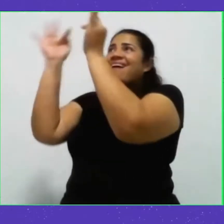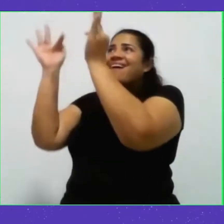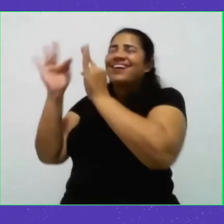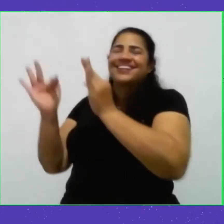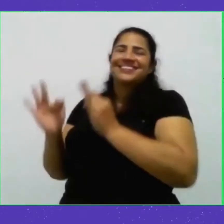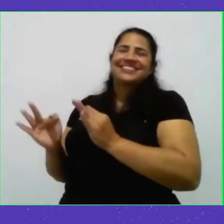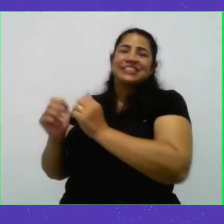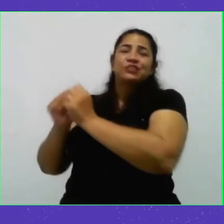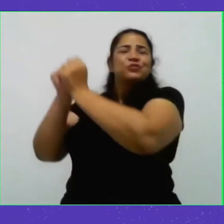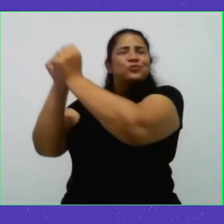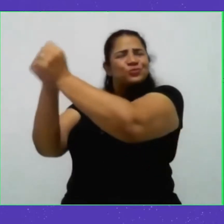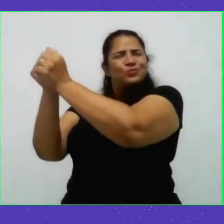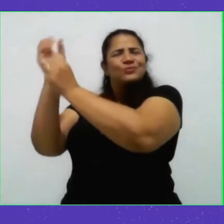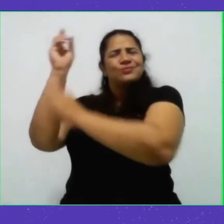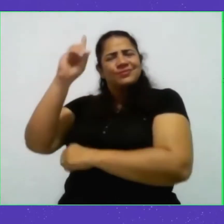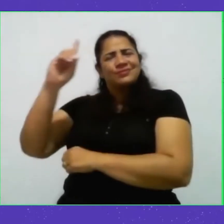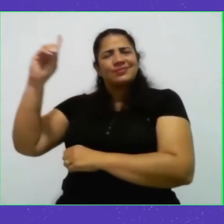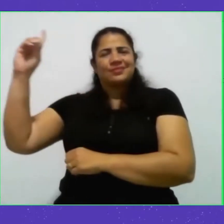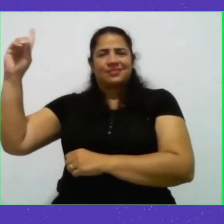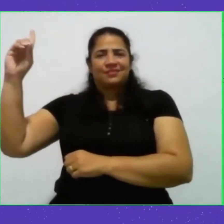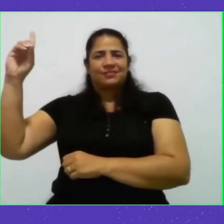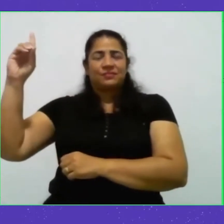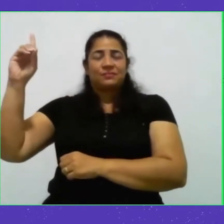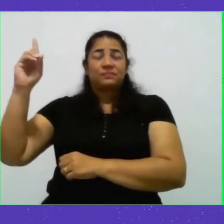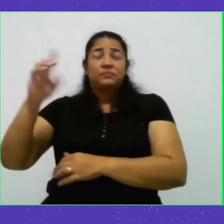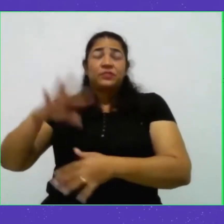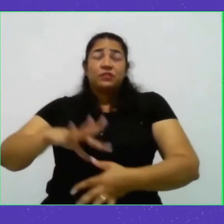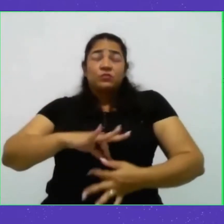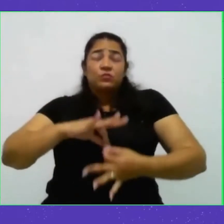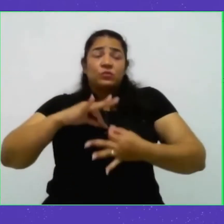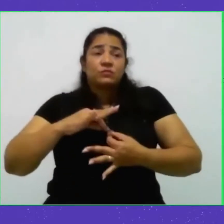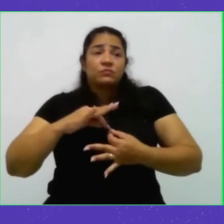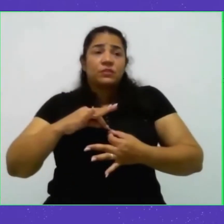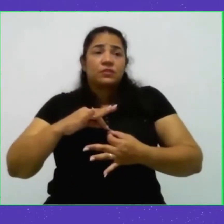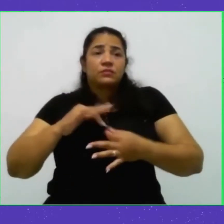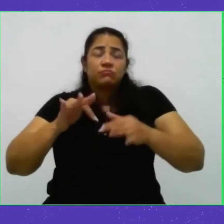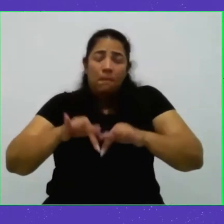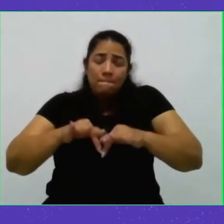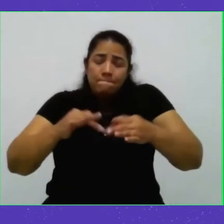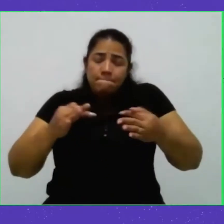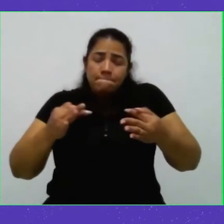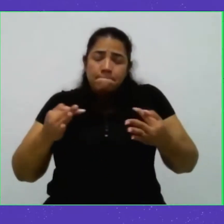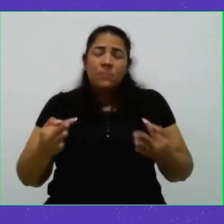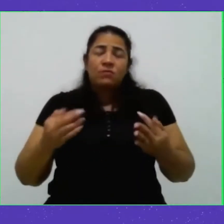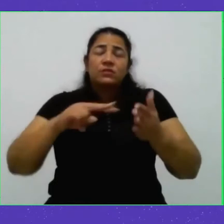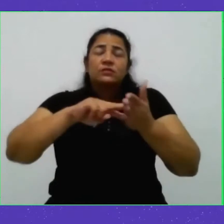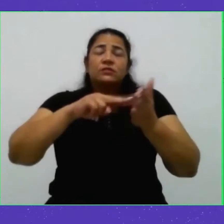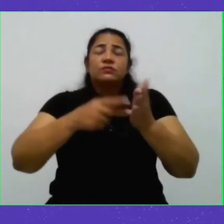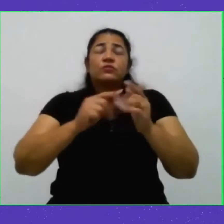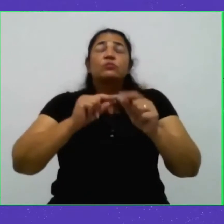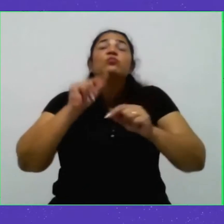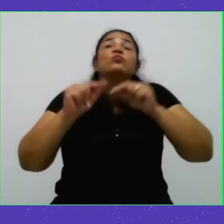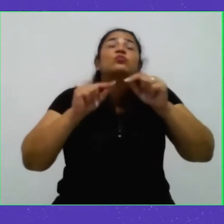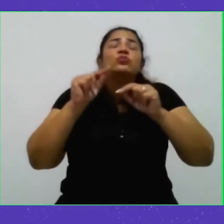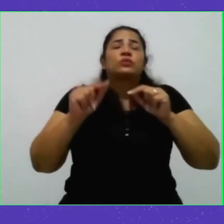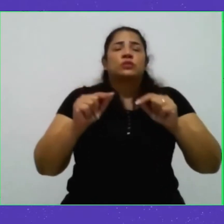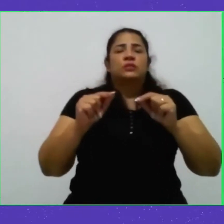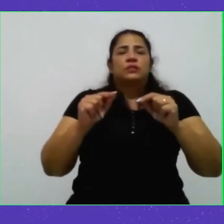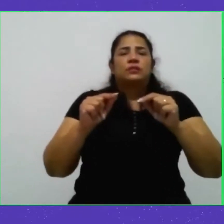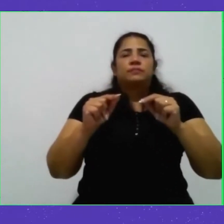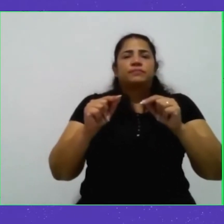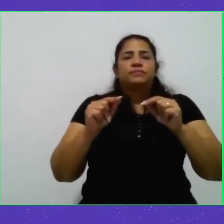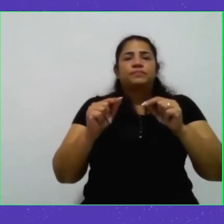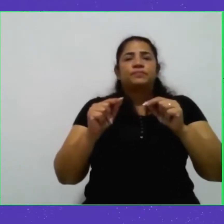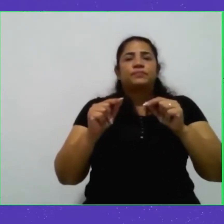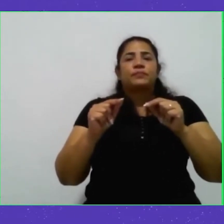Ser pobre em espírito é esvaziar-nos de todos os nossos recursos naturais e terrenos e permitir que o